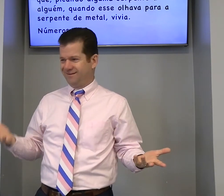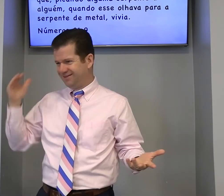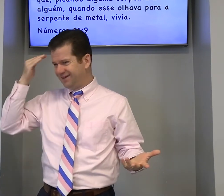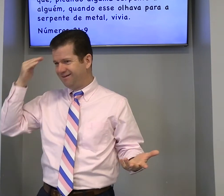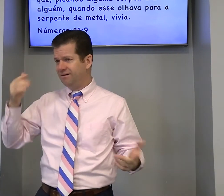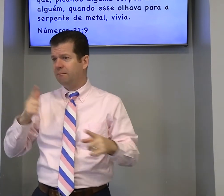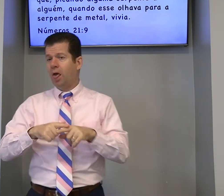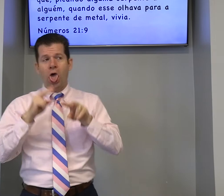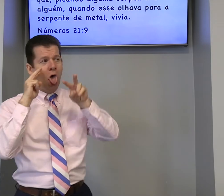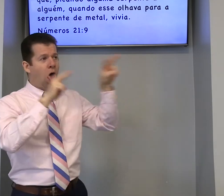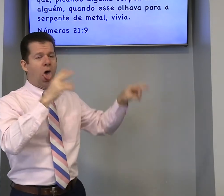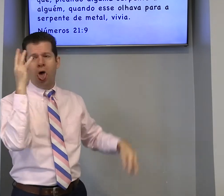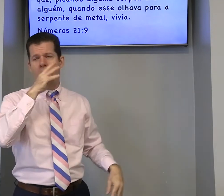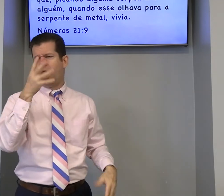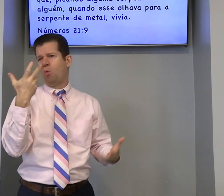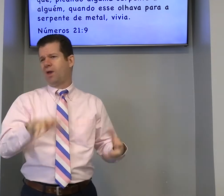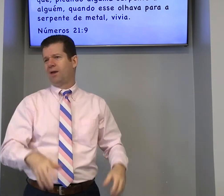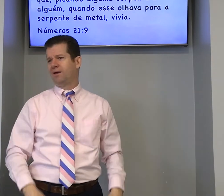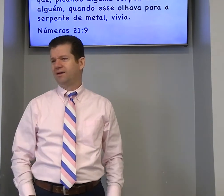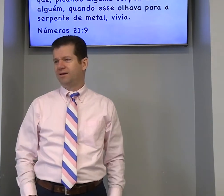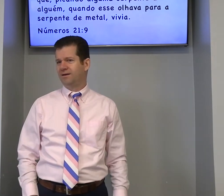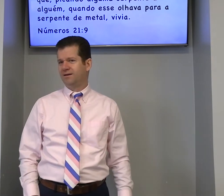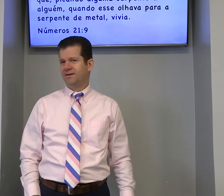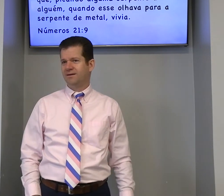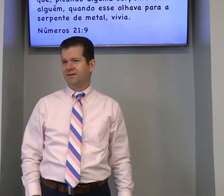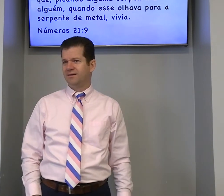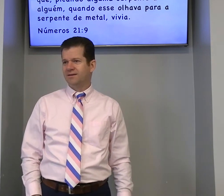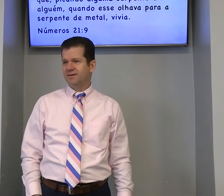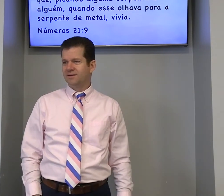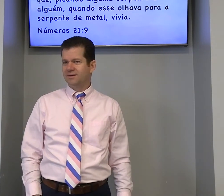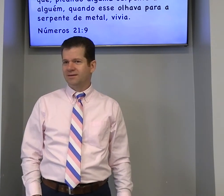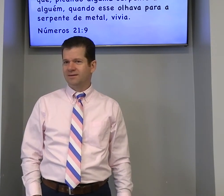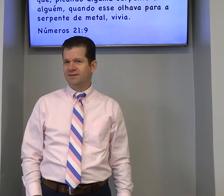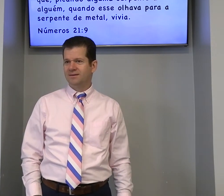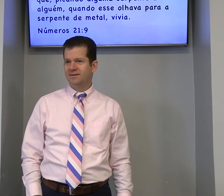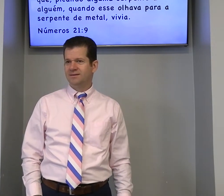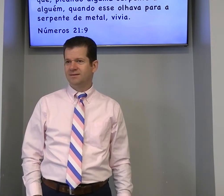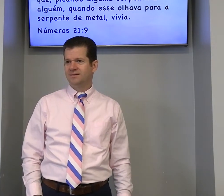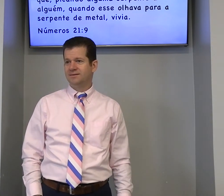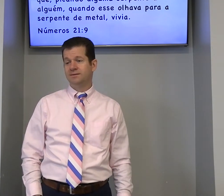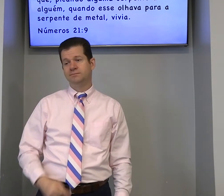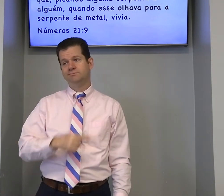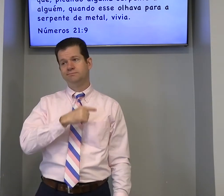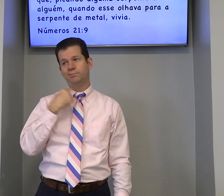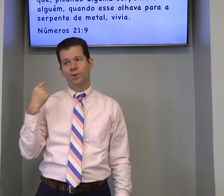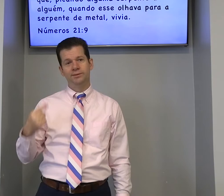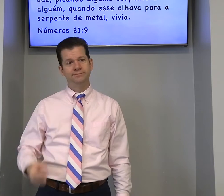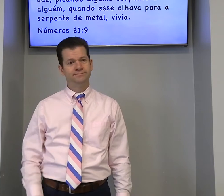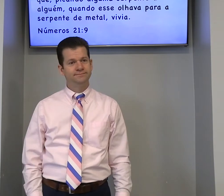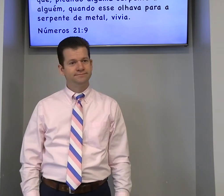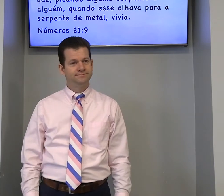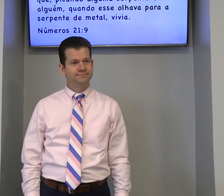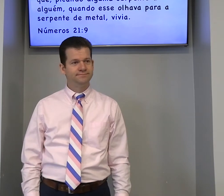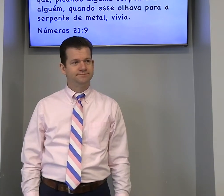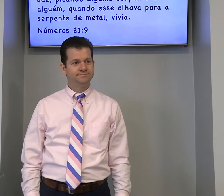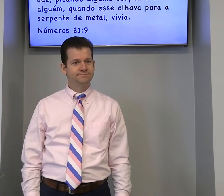aliviar, mas não quer olhar para a haste e vai morrer.